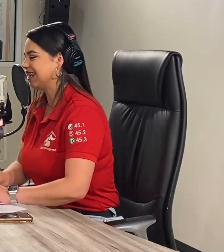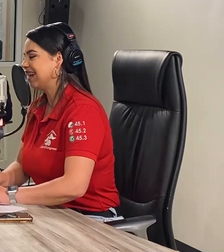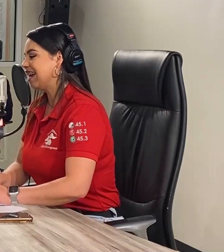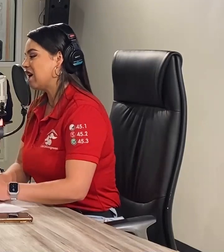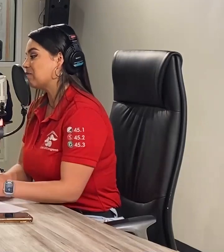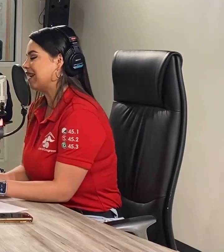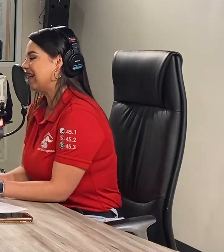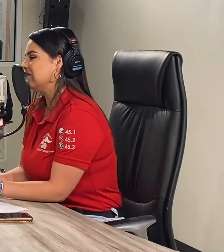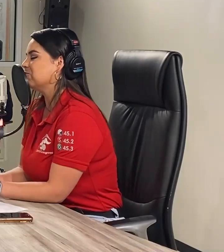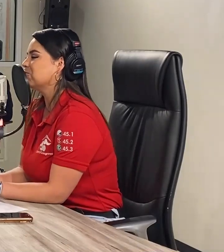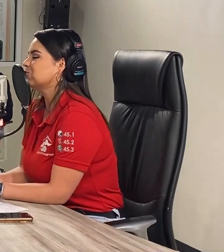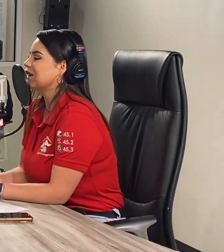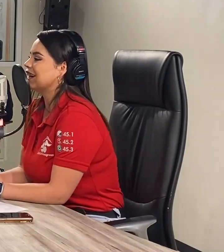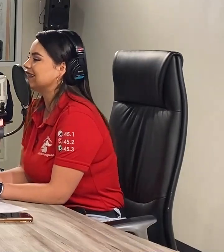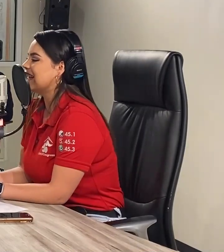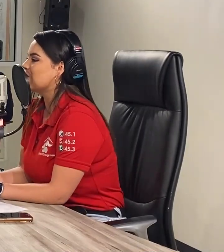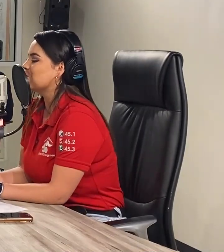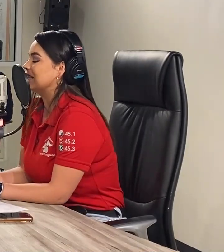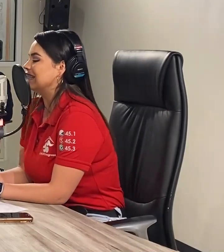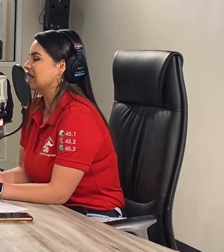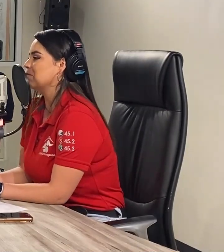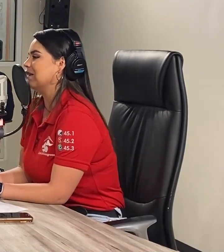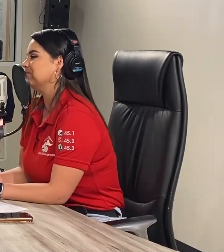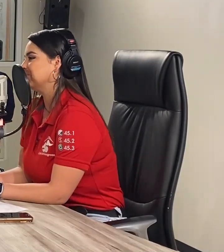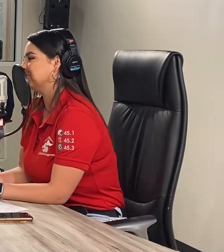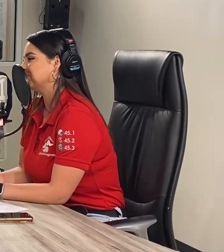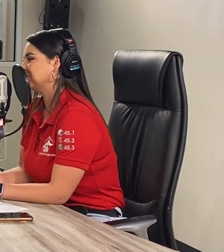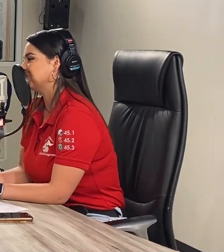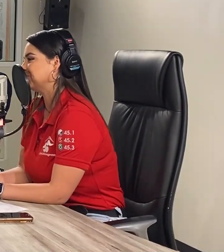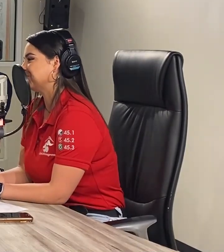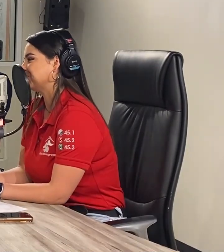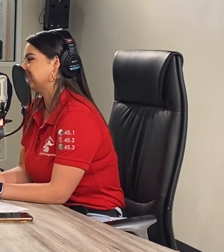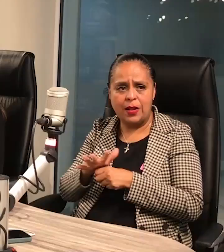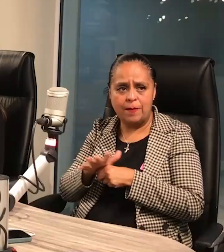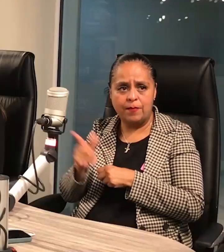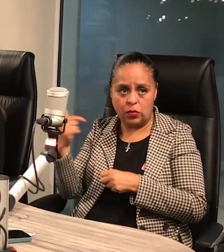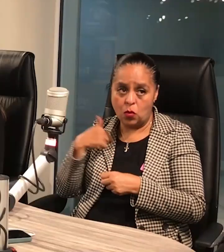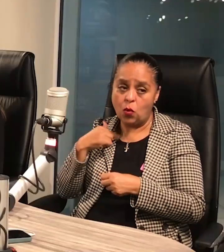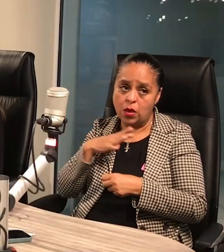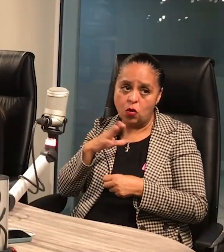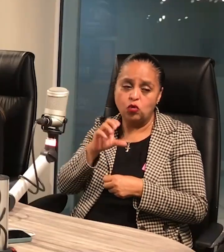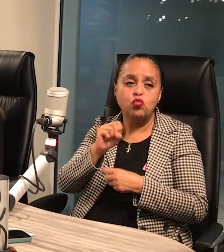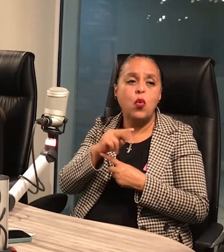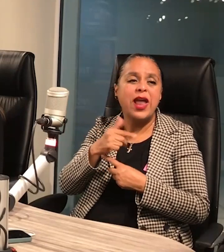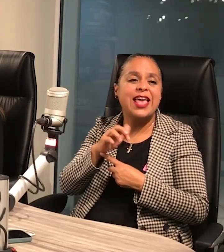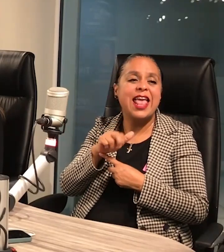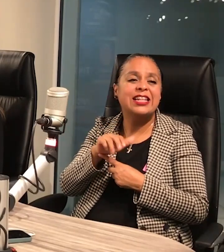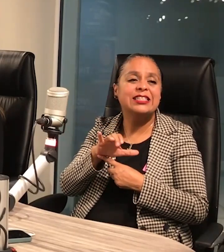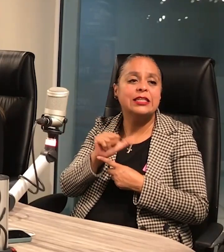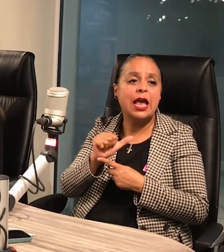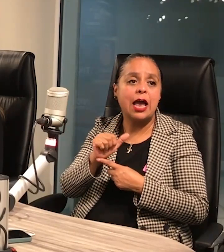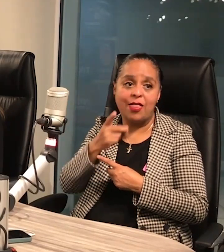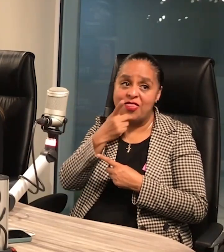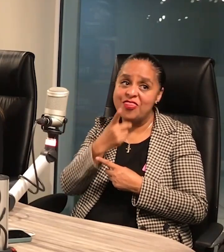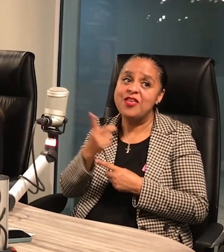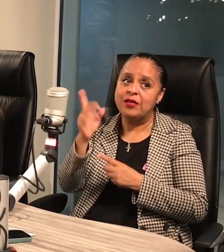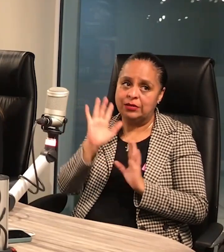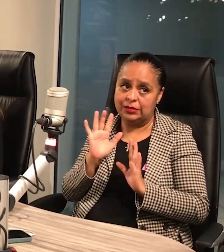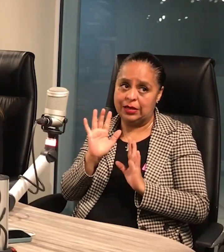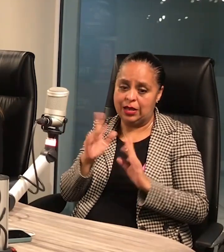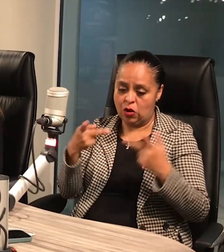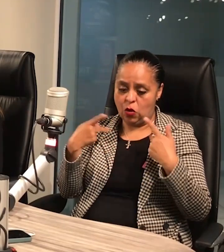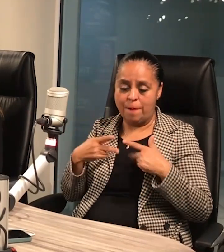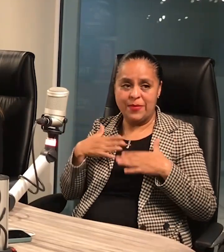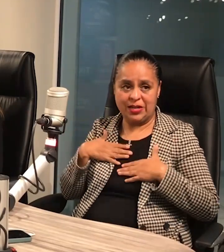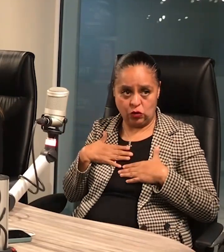gracias. Mayrani, ¿tu sugerencia o iniciativa? Yo tengo una sugerencia. Dicen que lo personal